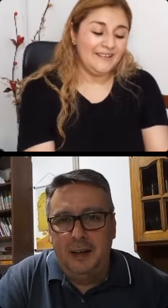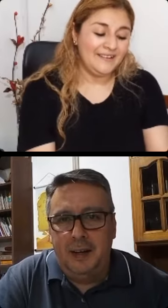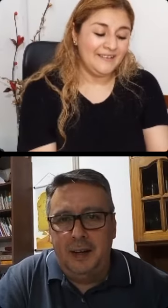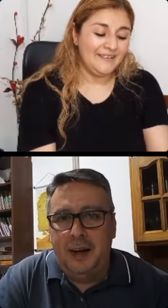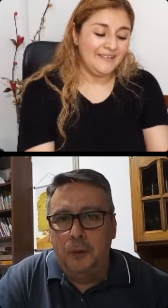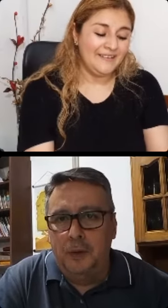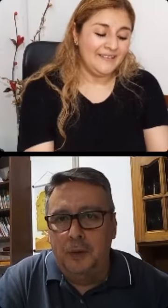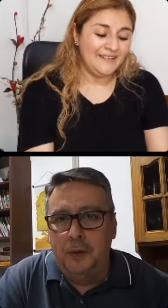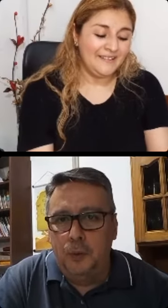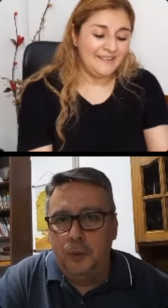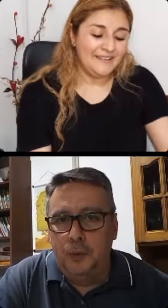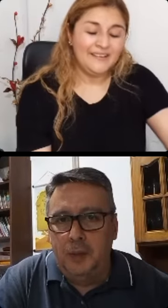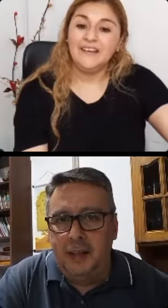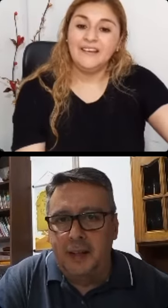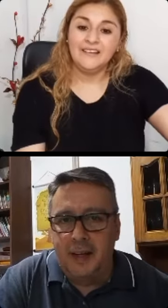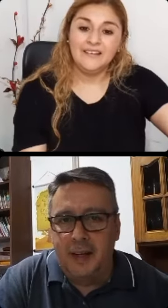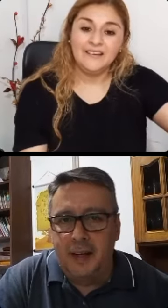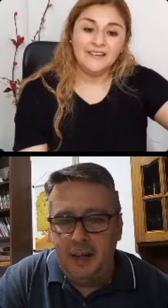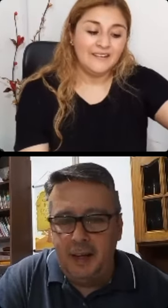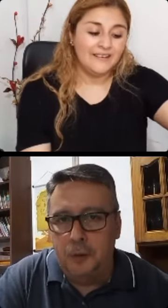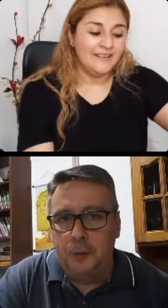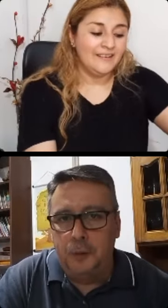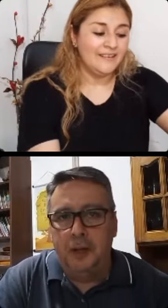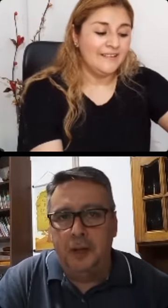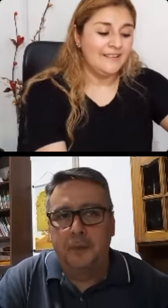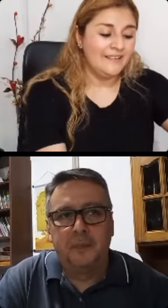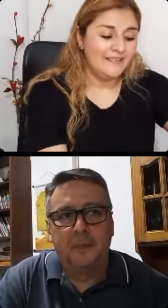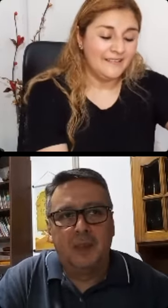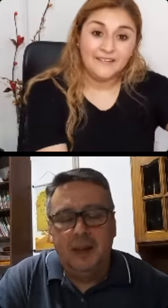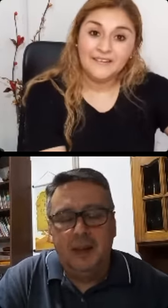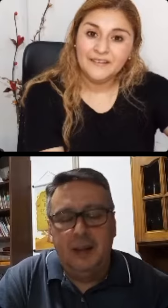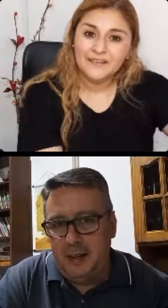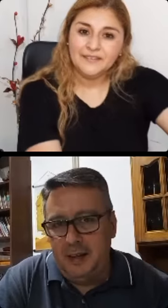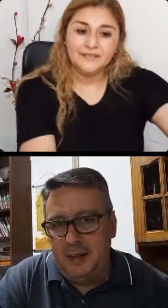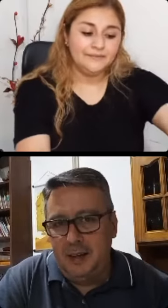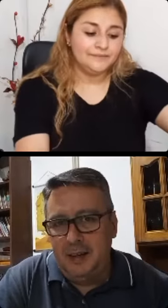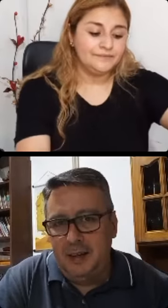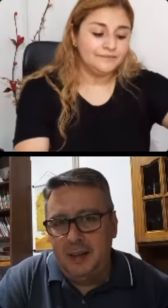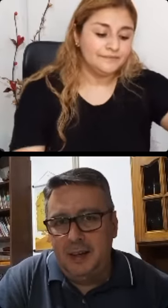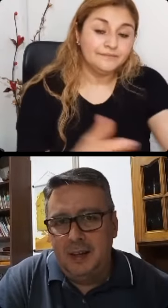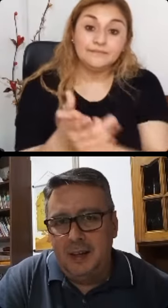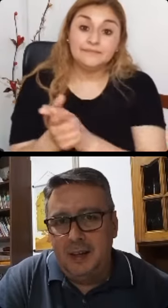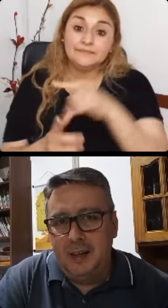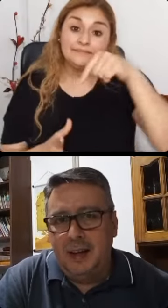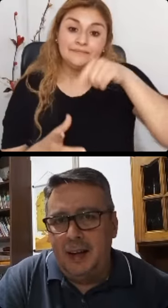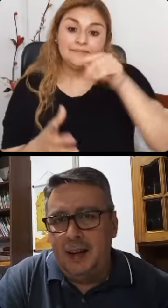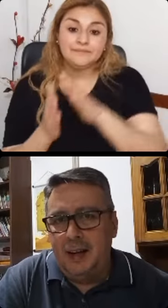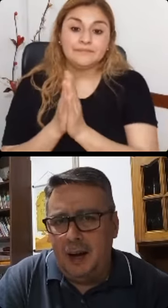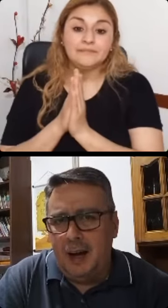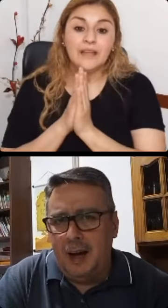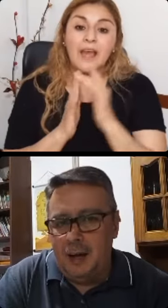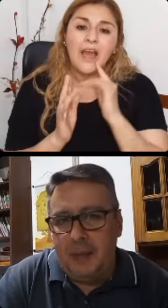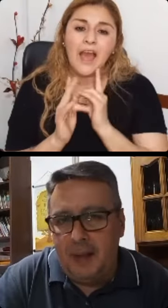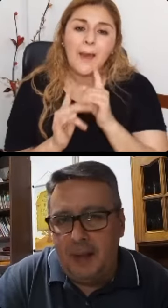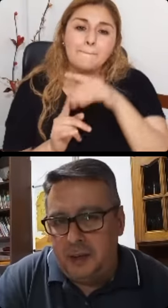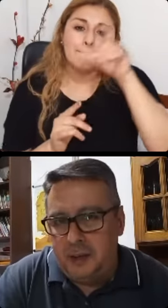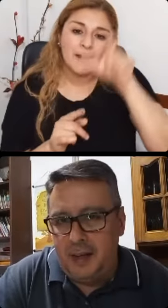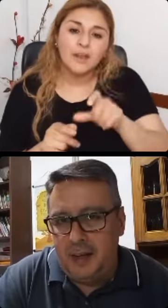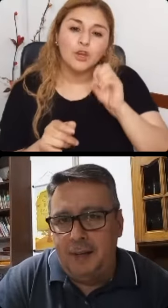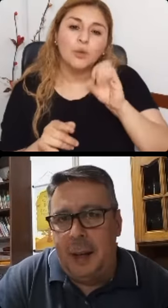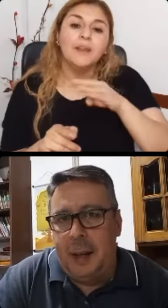era un israelita o un judío y y él era era